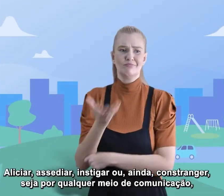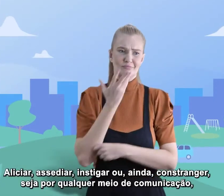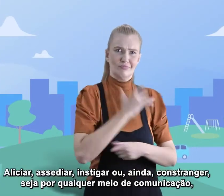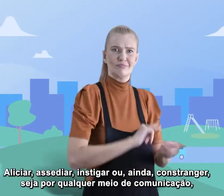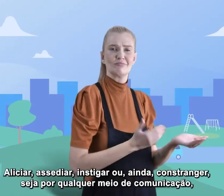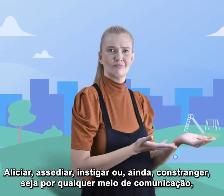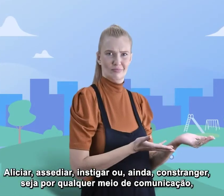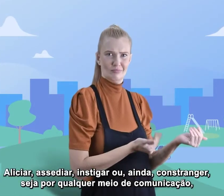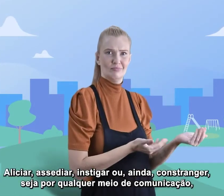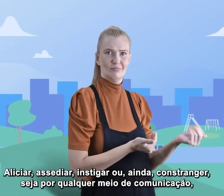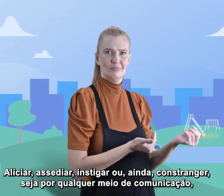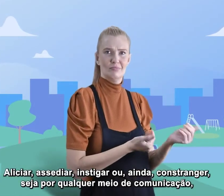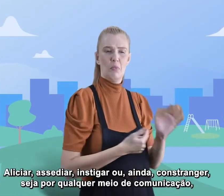Aliciar, assediar,